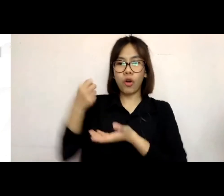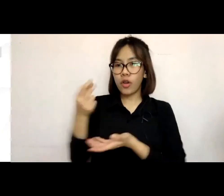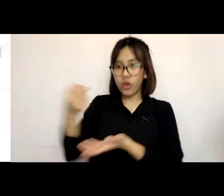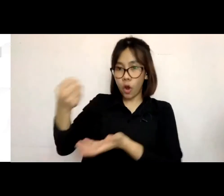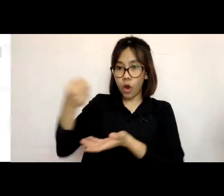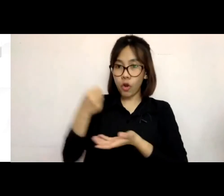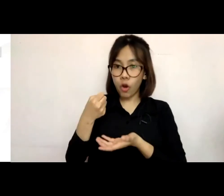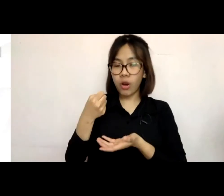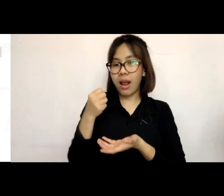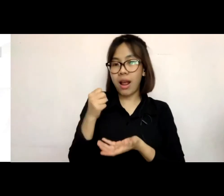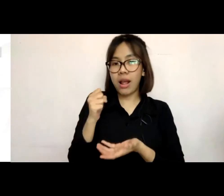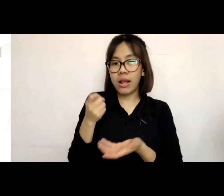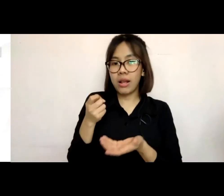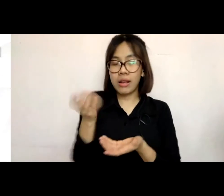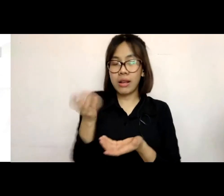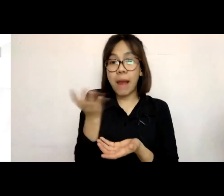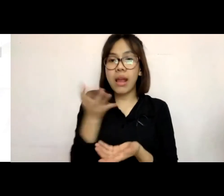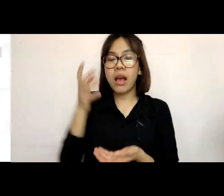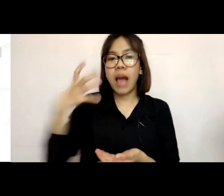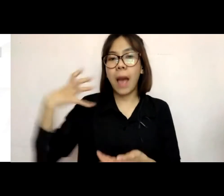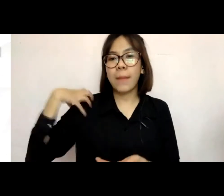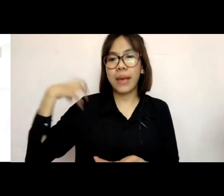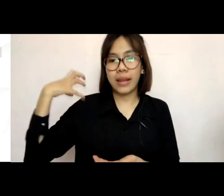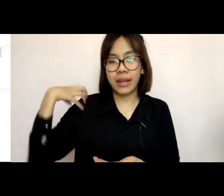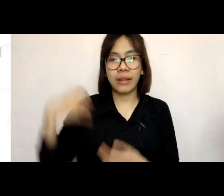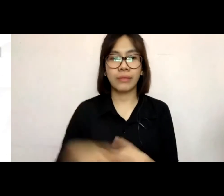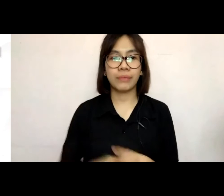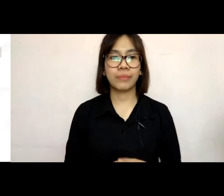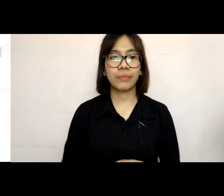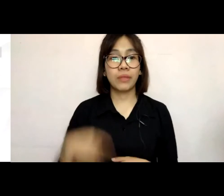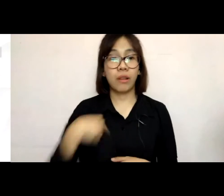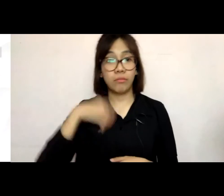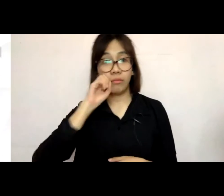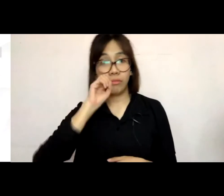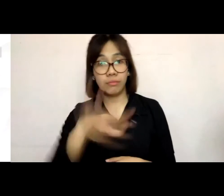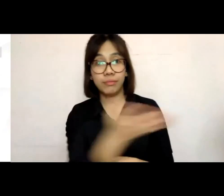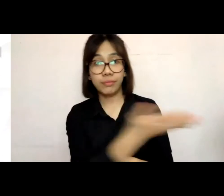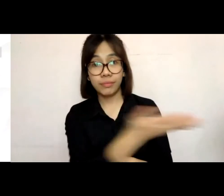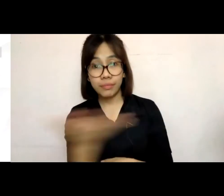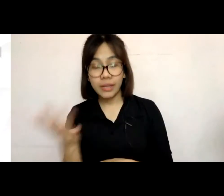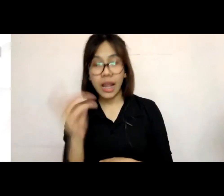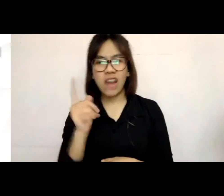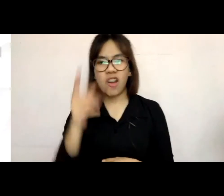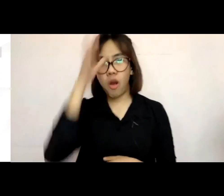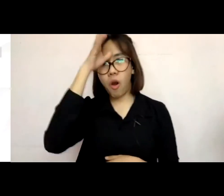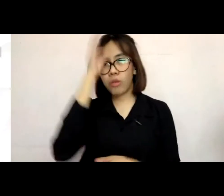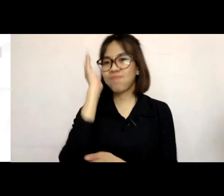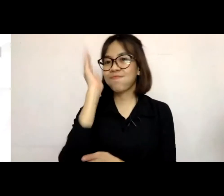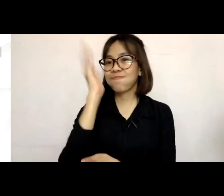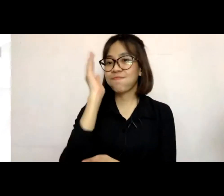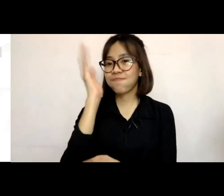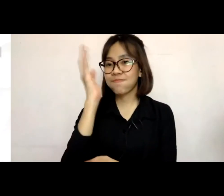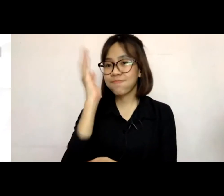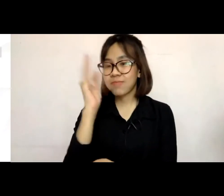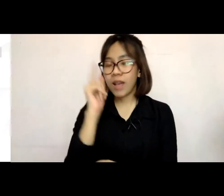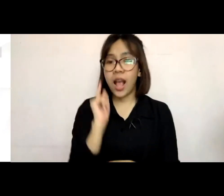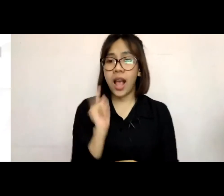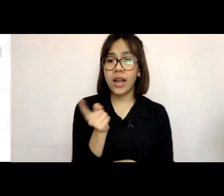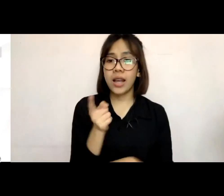Children Amerika Serikat. Nah, saya ingin memperkenalkan terlebih dahulu narasumber-narasumber yang hadir